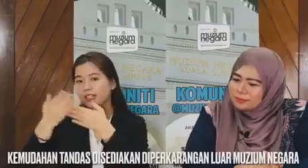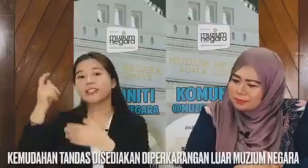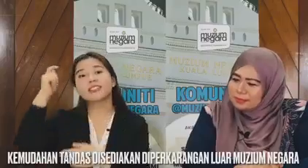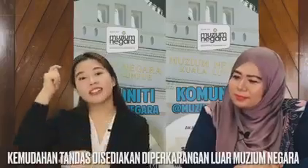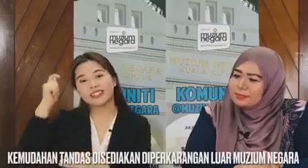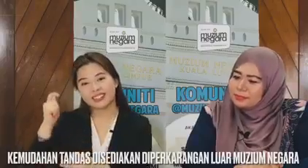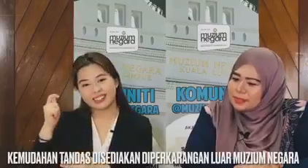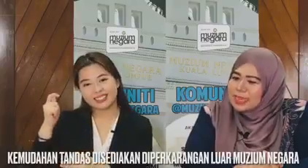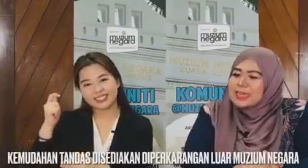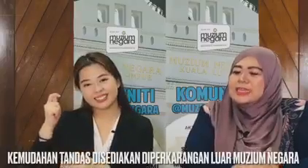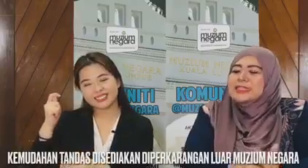Kemudahan tandas.